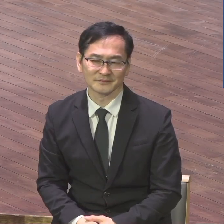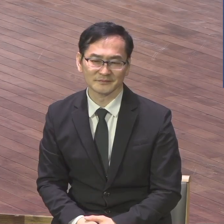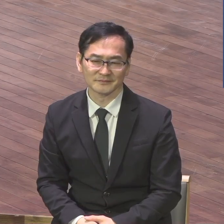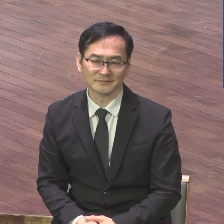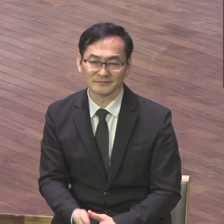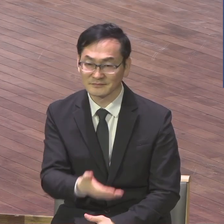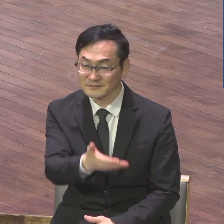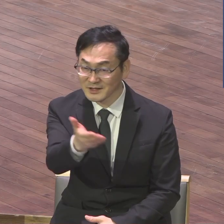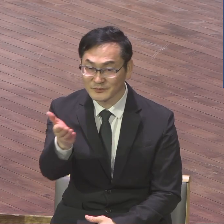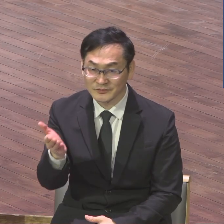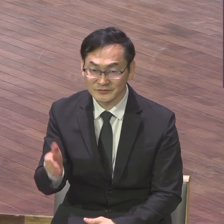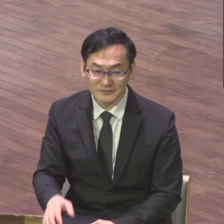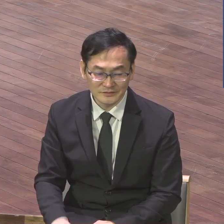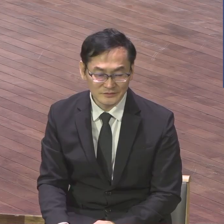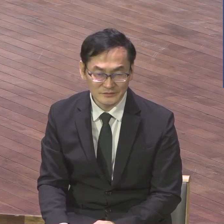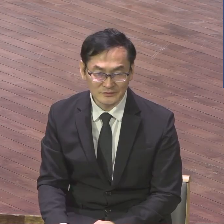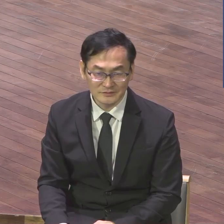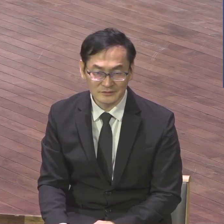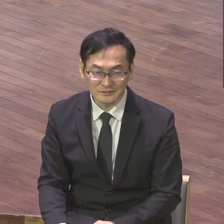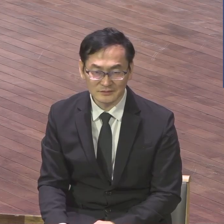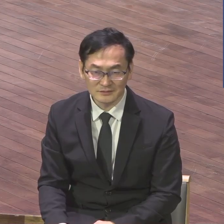여러분 사고세 살면서